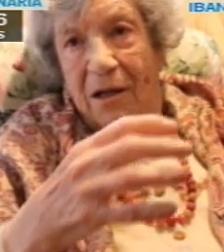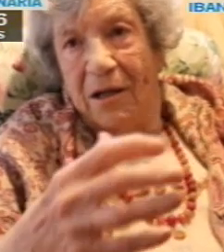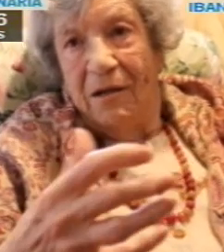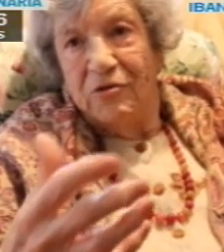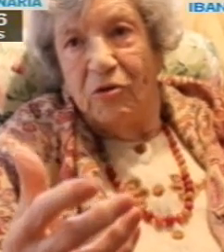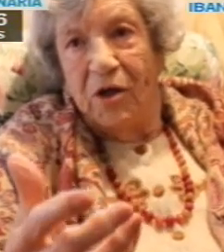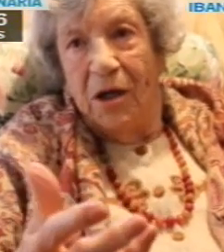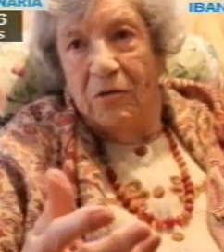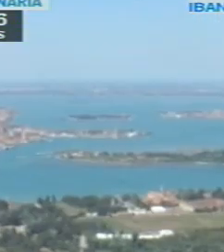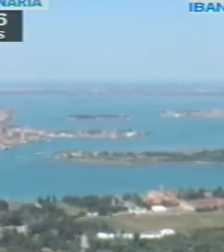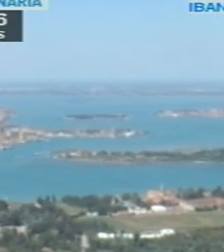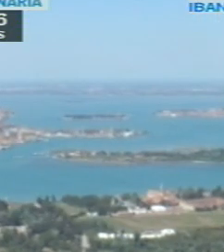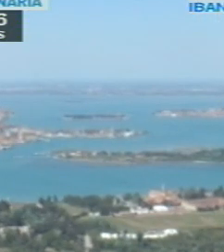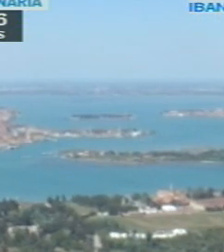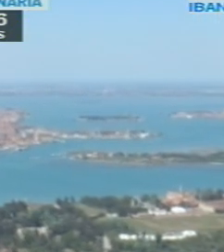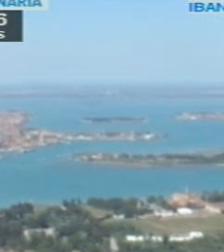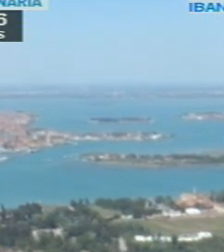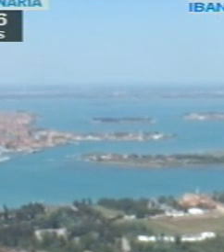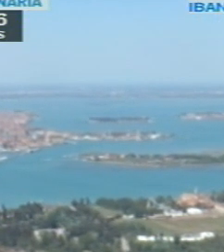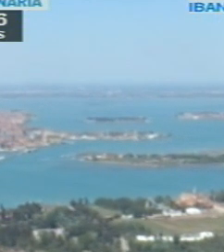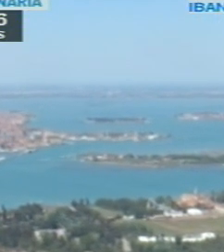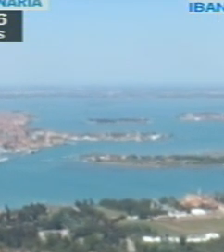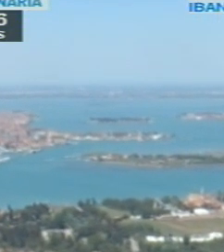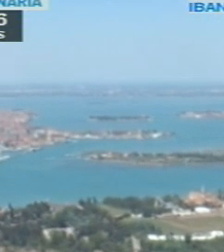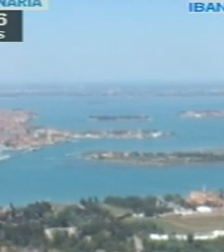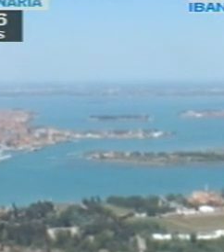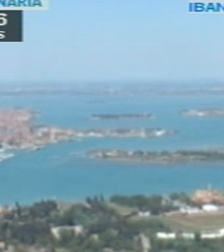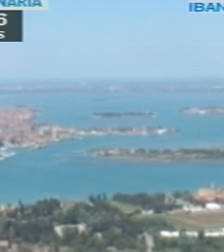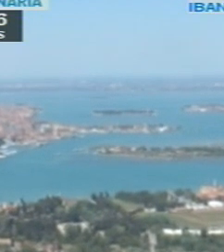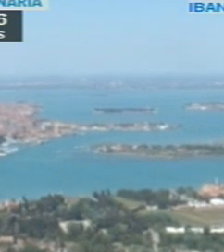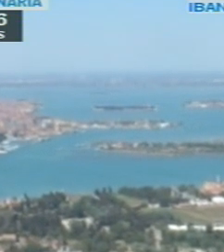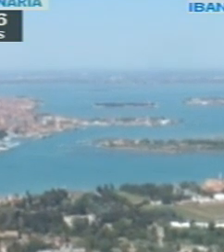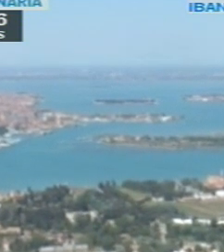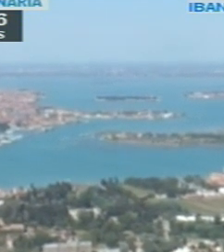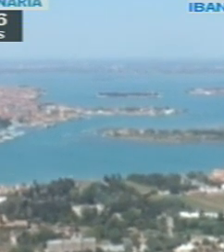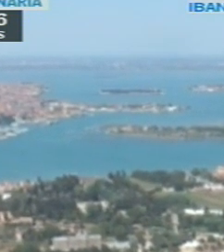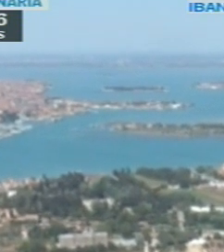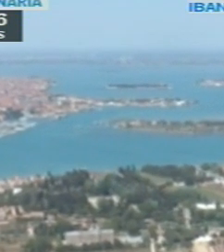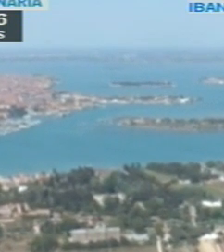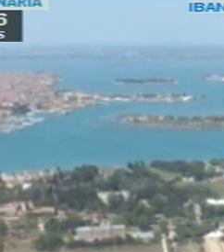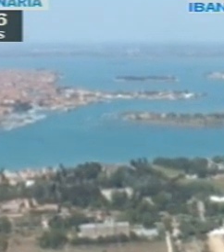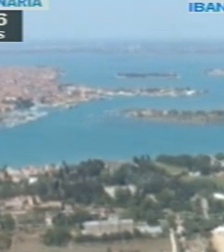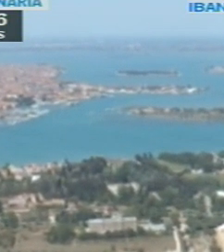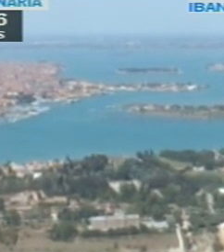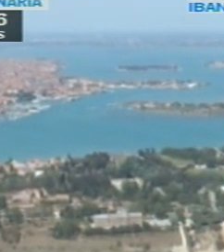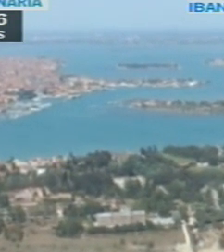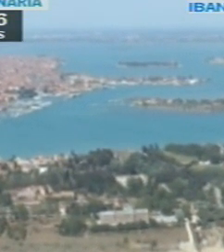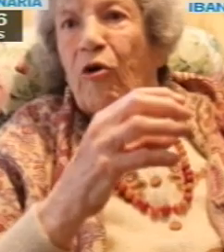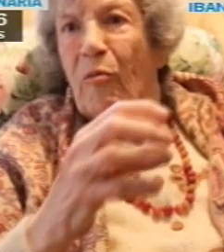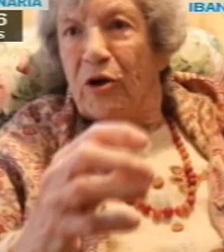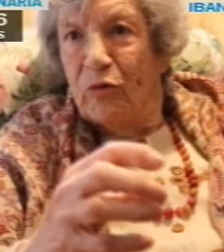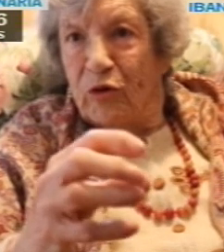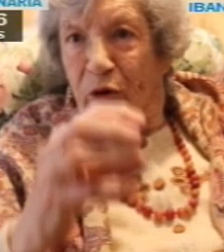era un gioiello. Tra i tanti progetti che ha ancora in serbo, ce n'è uno cui tiene in modo particolare.